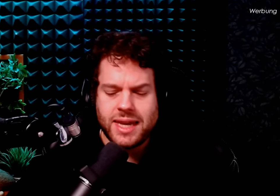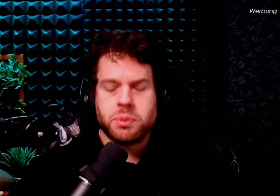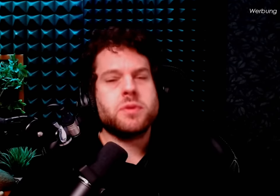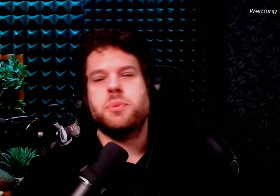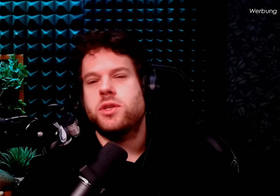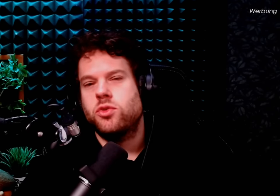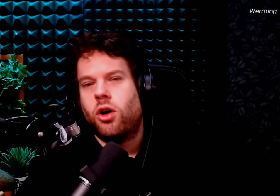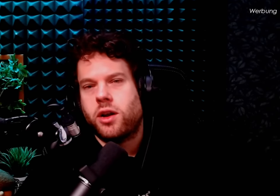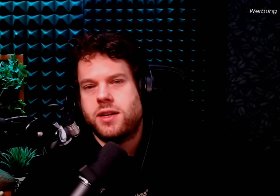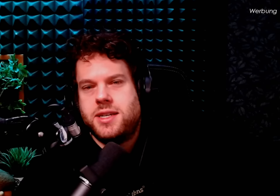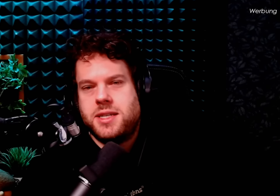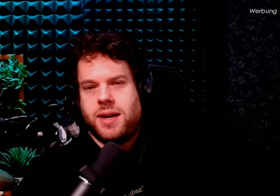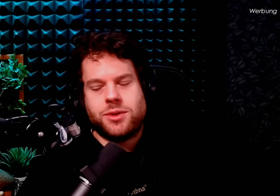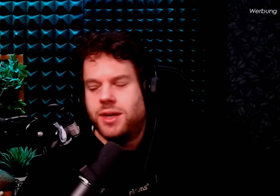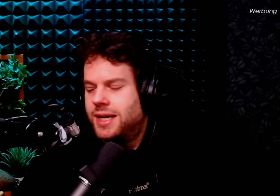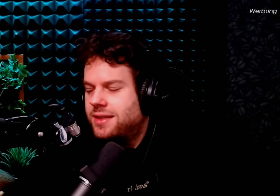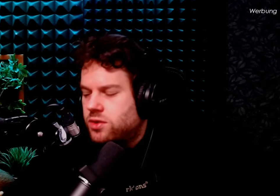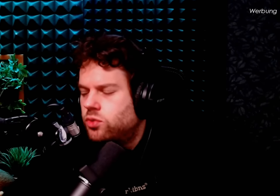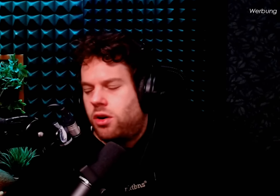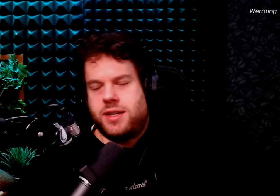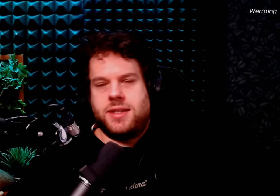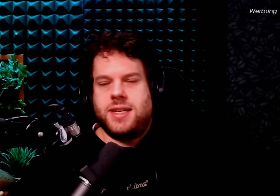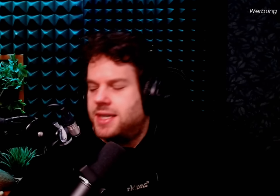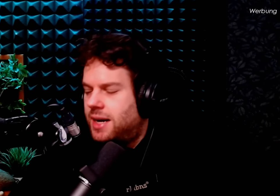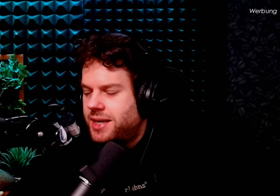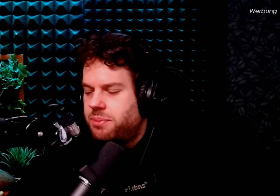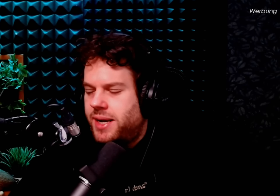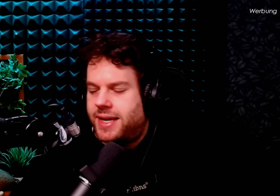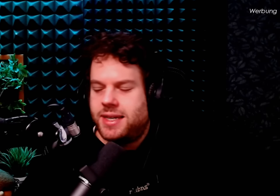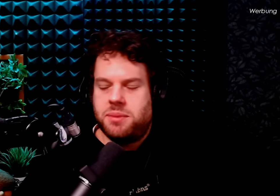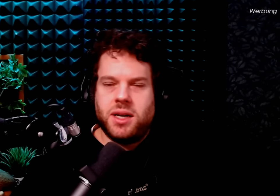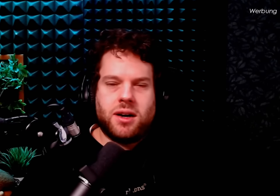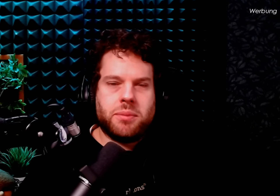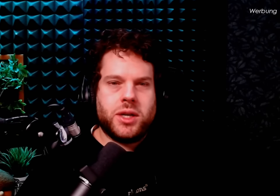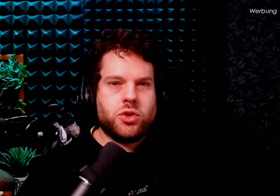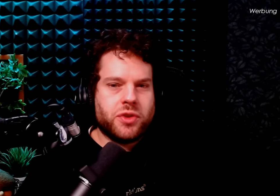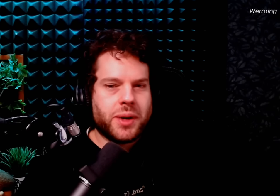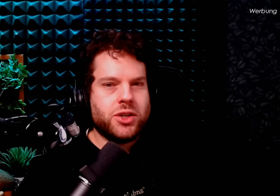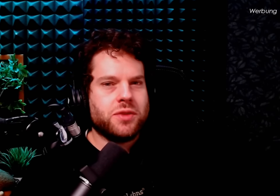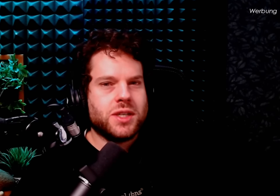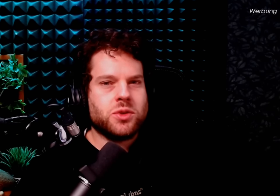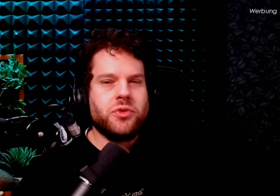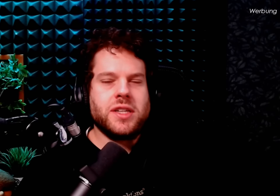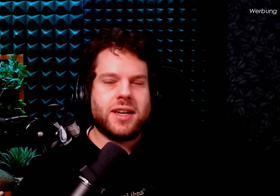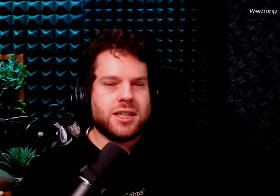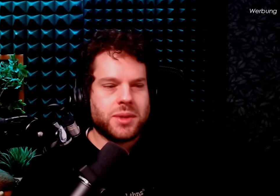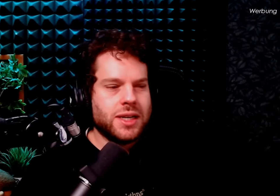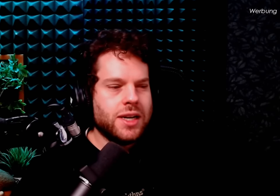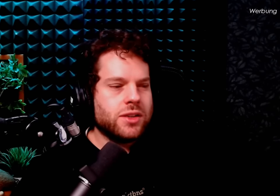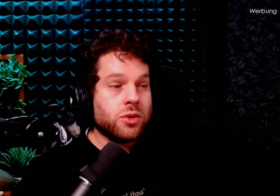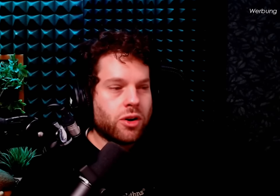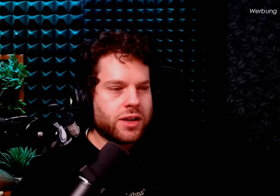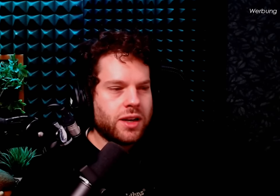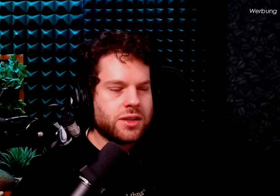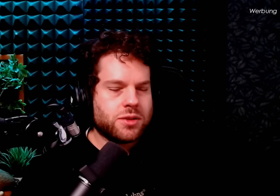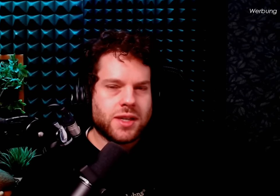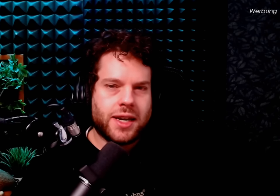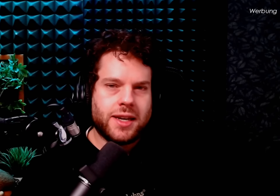Ich bin zum Beispiel zu ordentlich. Also, zu ordentlich. Ja, manchmal denke ich mir, ach Mensch, du verbringst schon wieder so viel Zeit damit, so ordentlich zu sein.